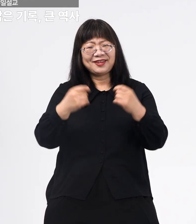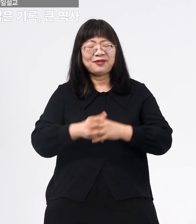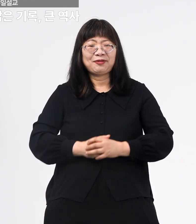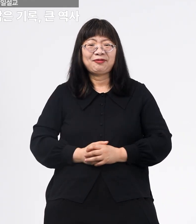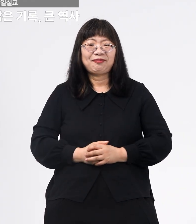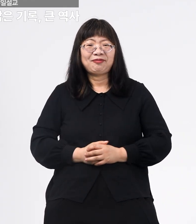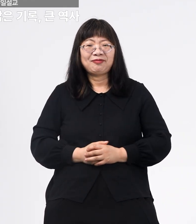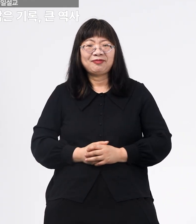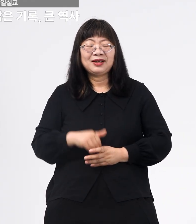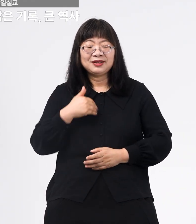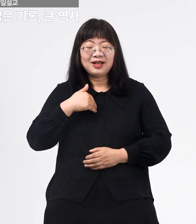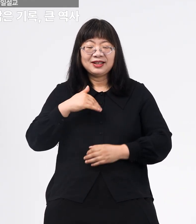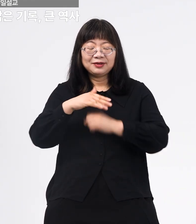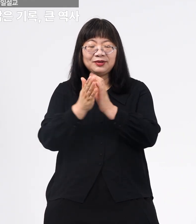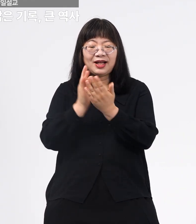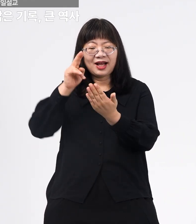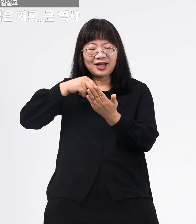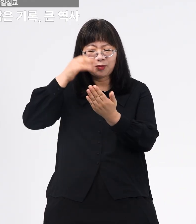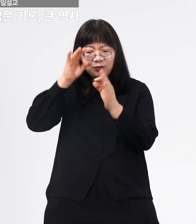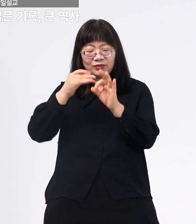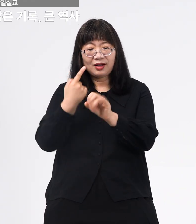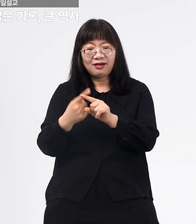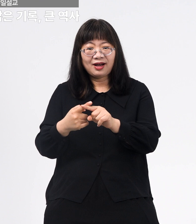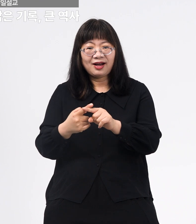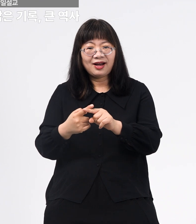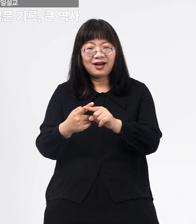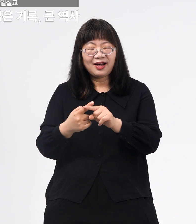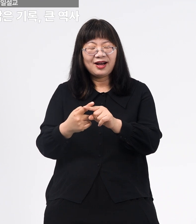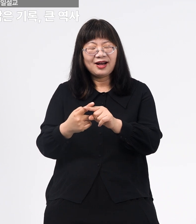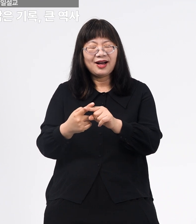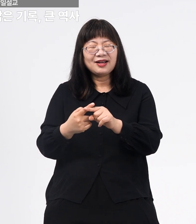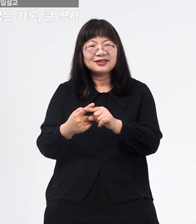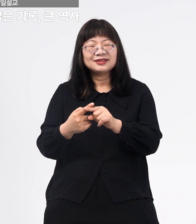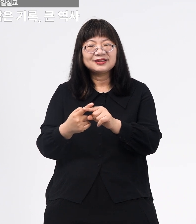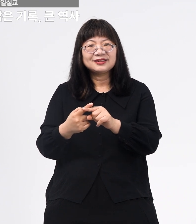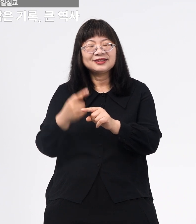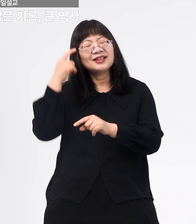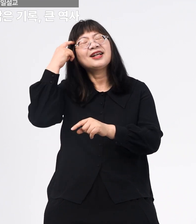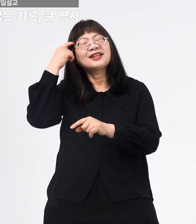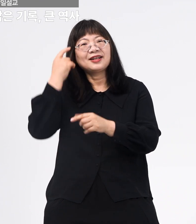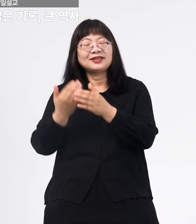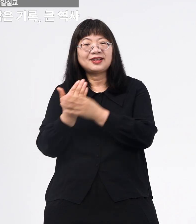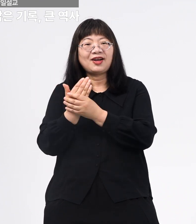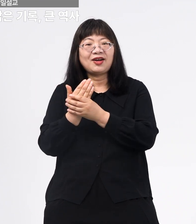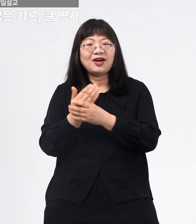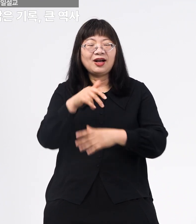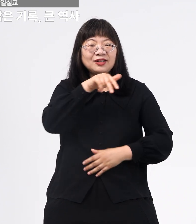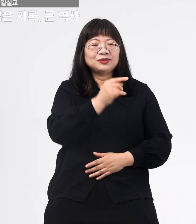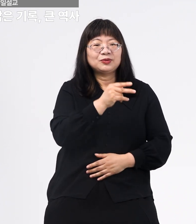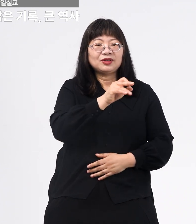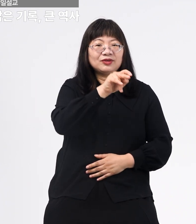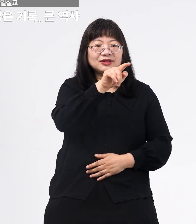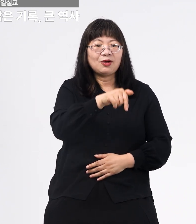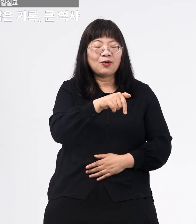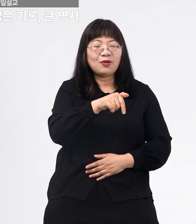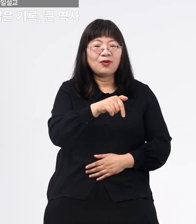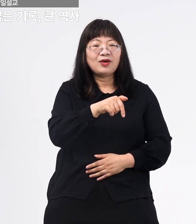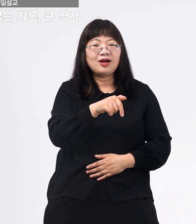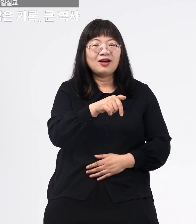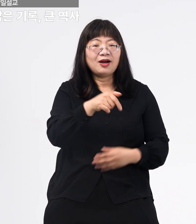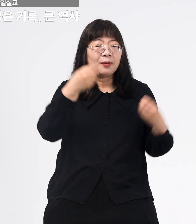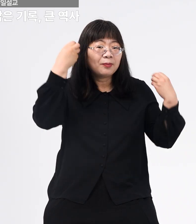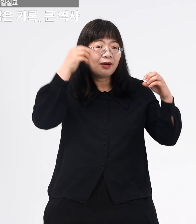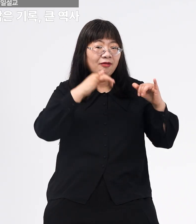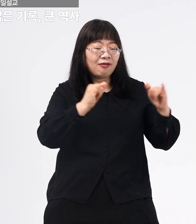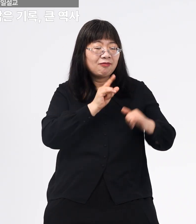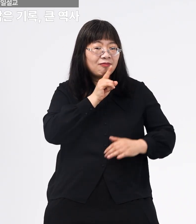제가 이 본문을 읽다가 그 카피가 생각이 났어요. 조정석이라는 배우가 그런